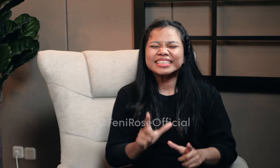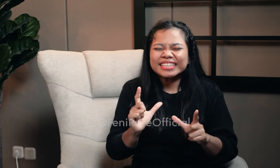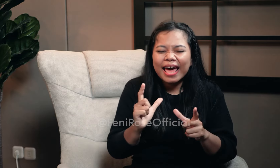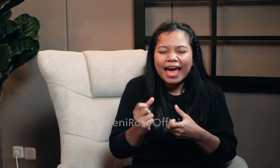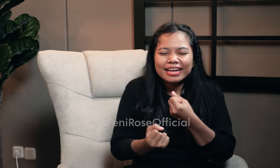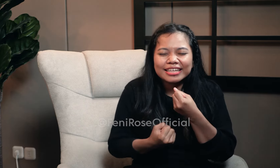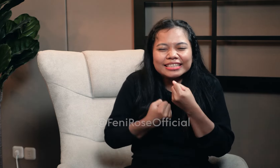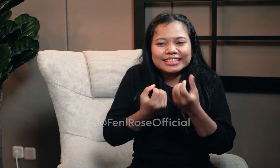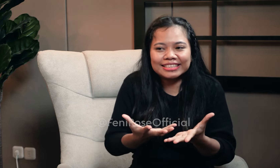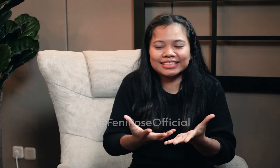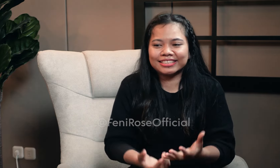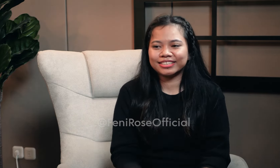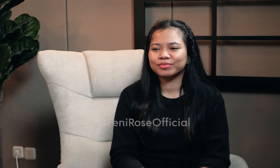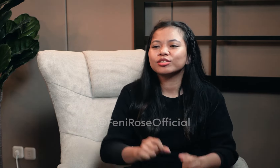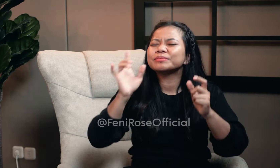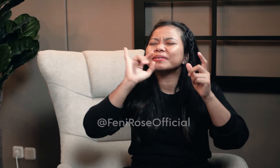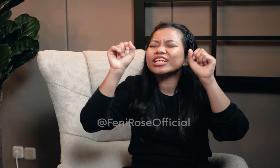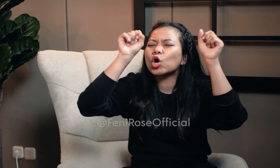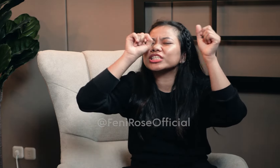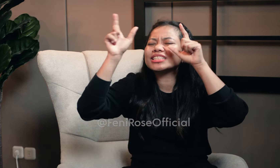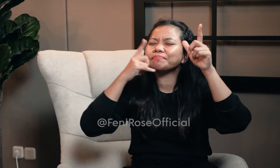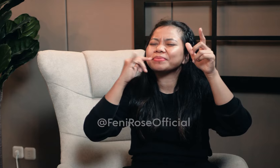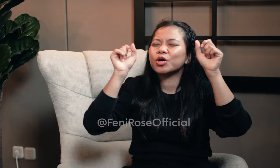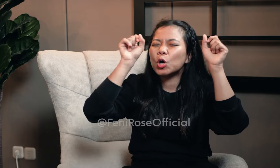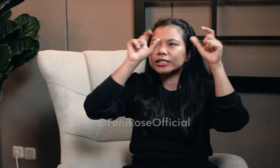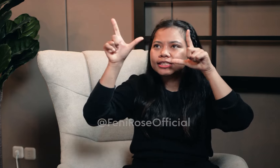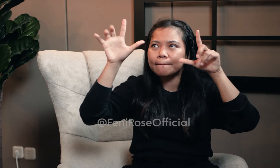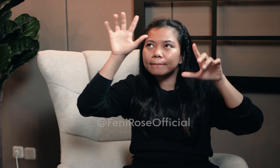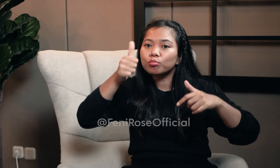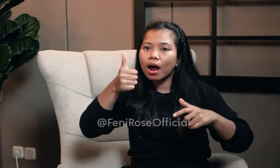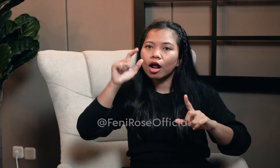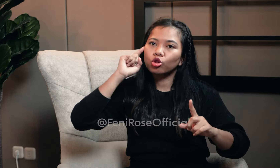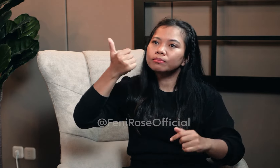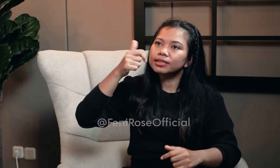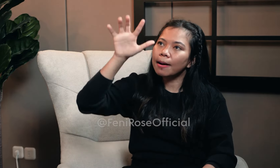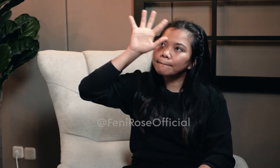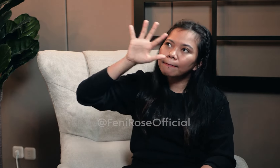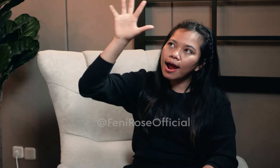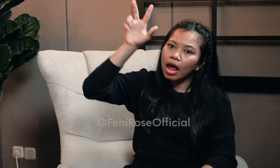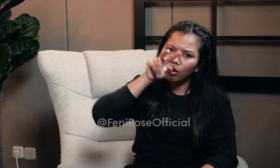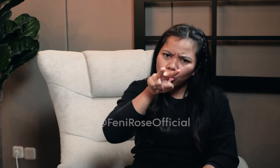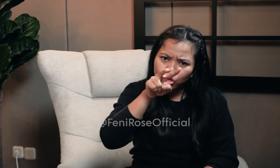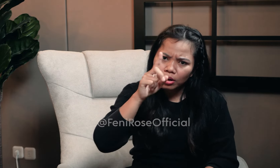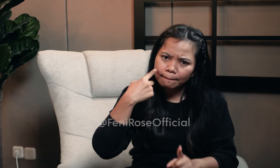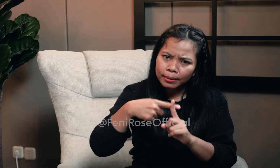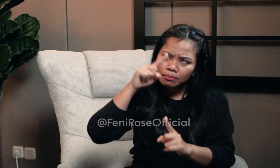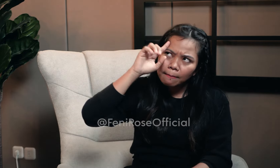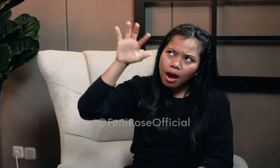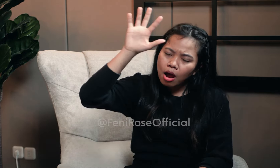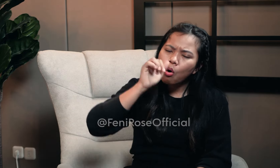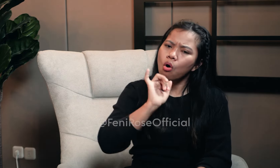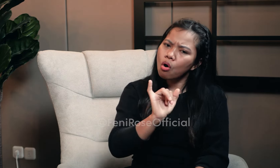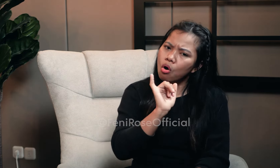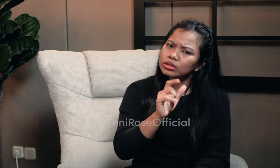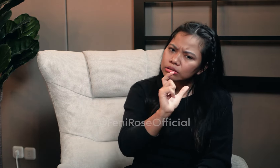merebut dan direbut seperti itu artinya lebih jelas tergantung konsep yang akan disampaikan Si Mbak kayak gitu ee kalau bayangan